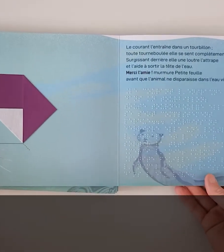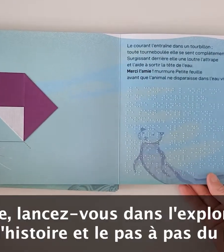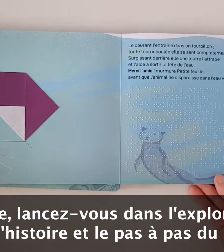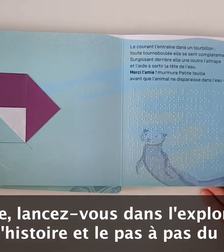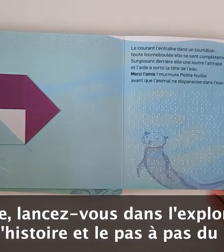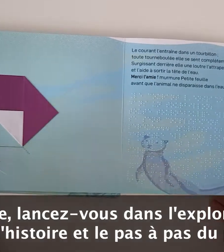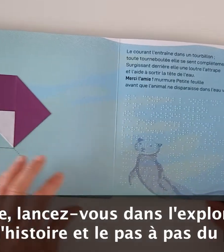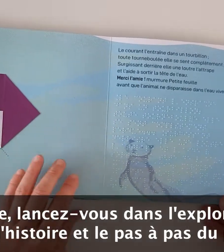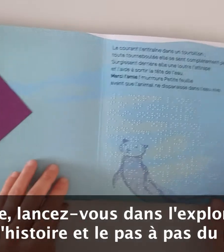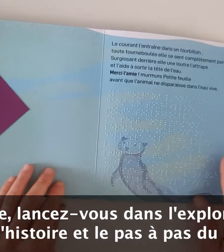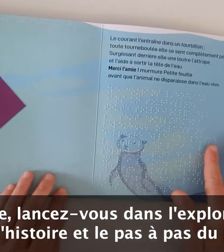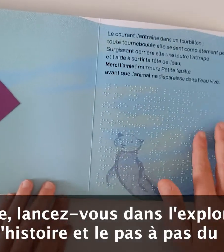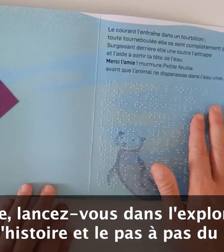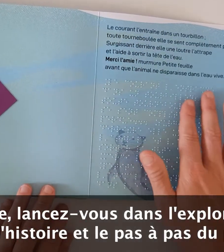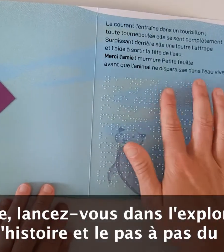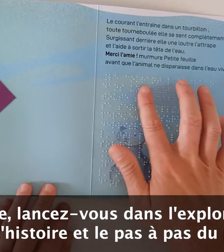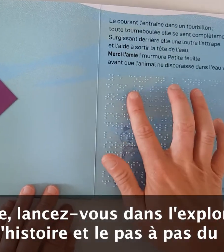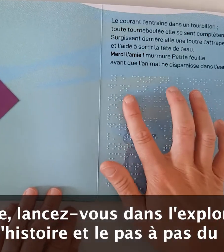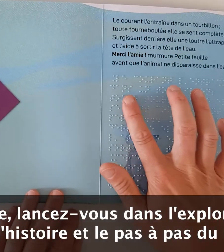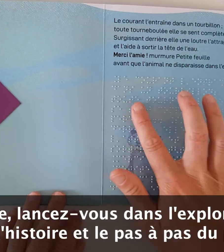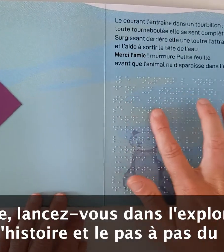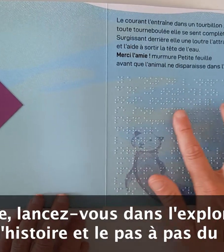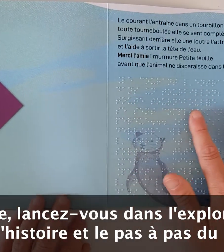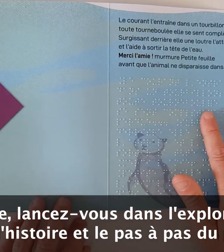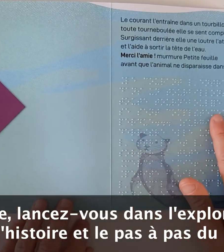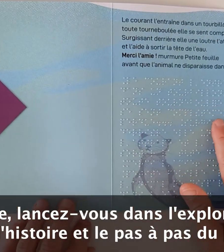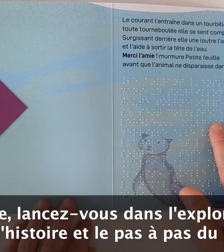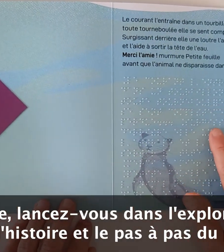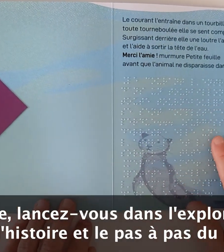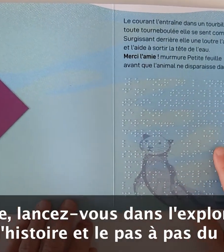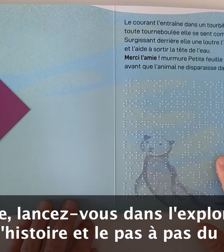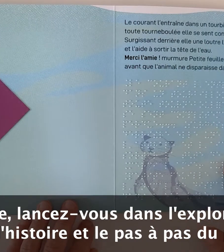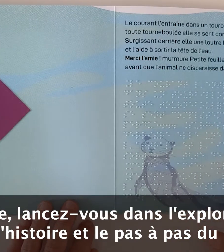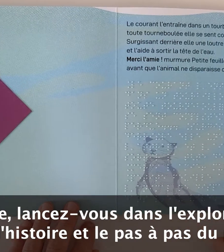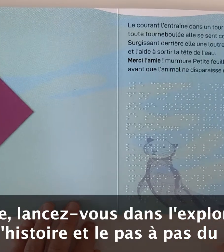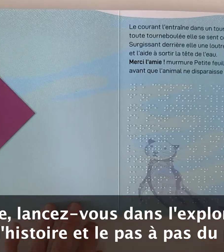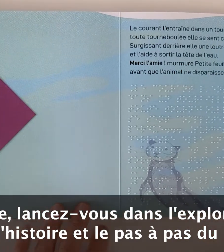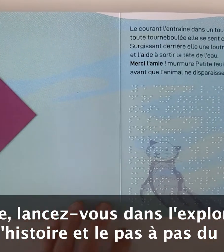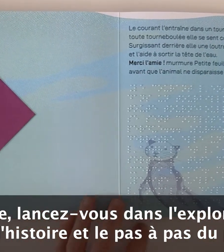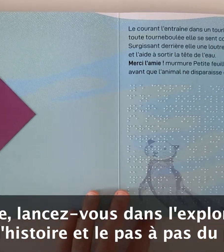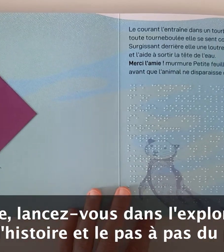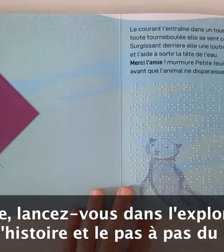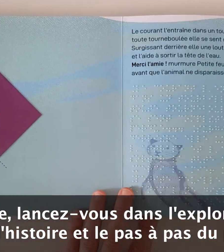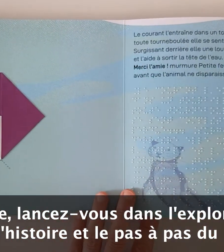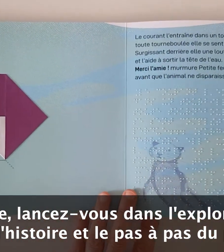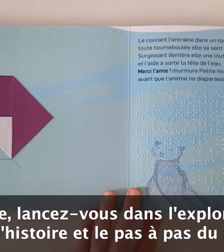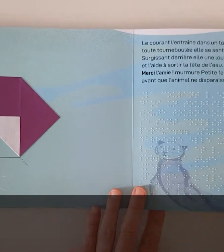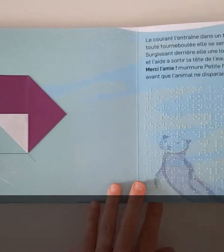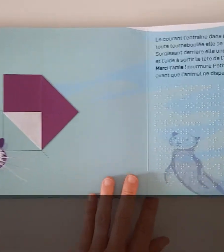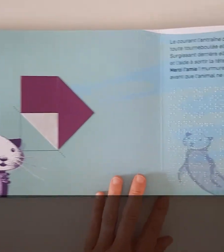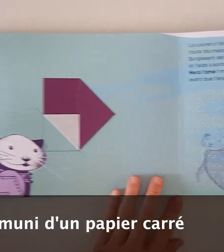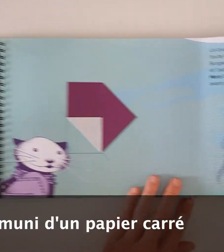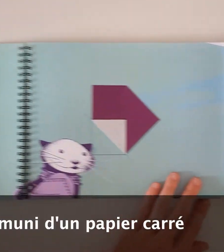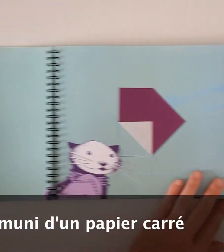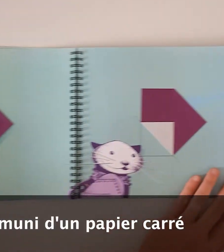Comme elle, lancez-vous dans l'exploration en suivant l'histoire et le pas à pas du pliage, muni d'un